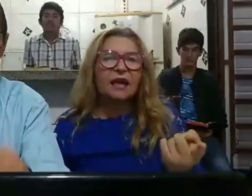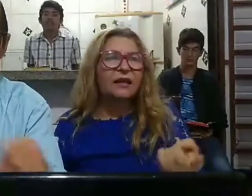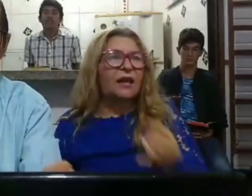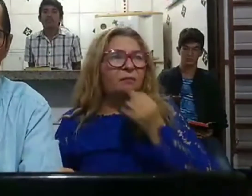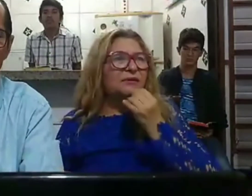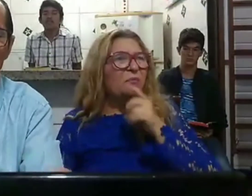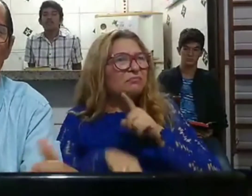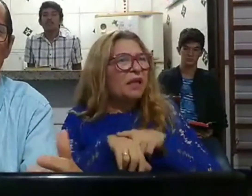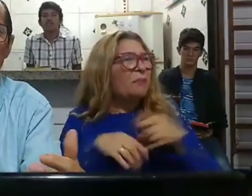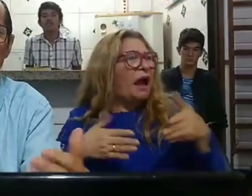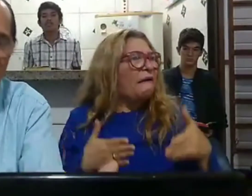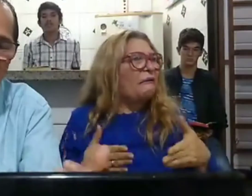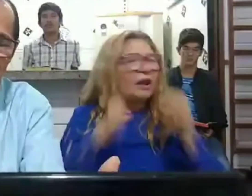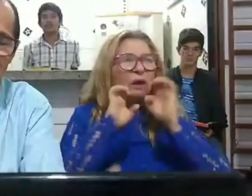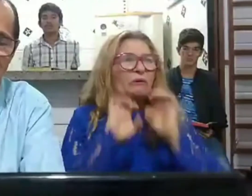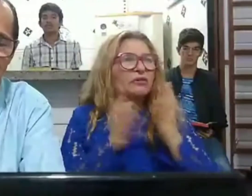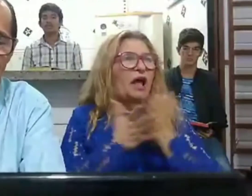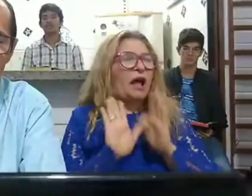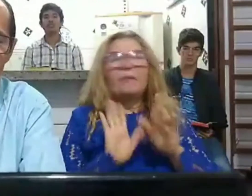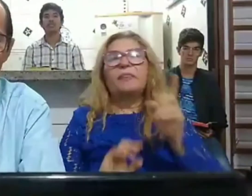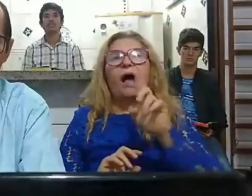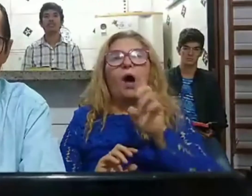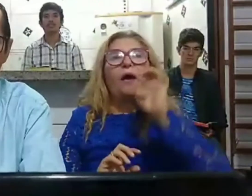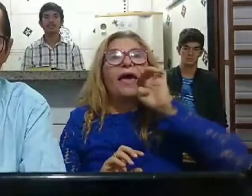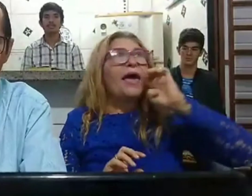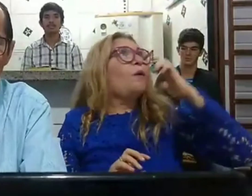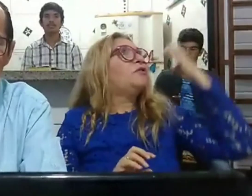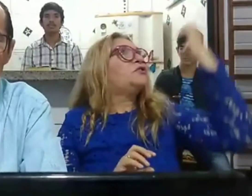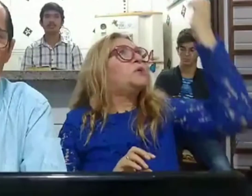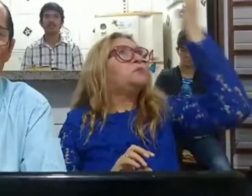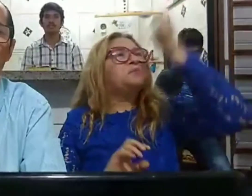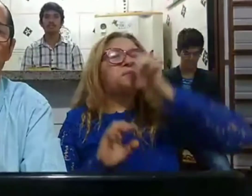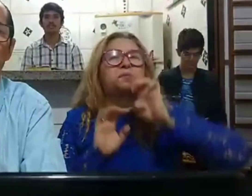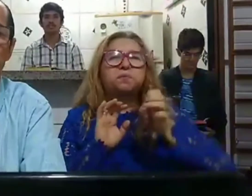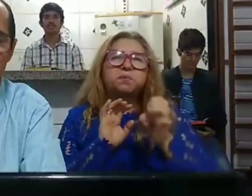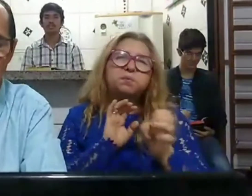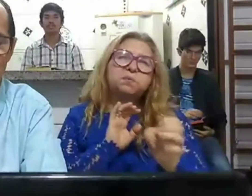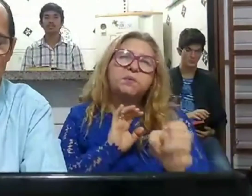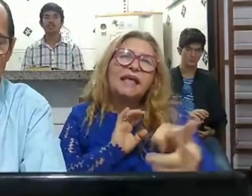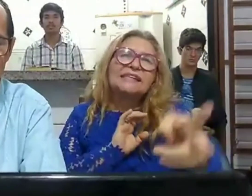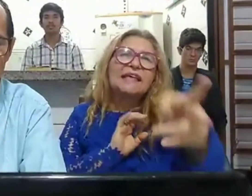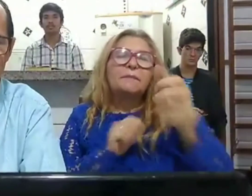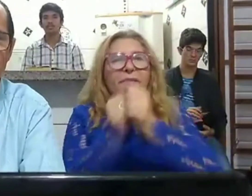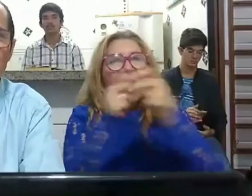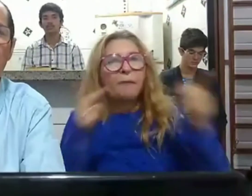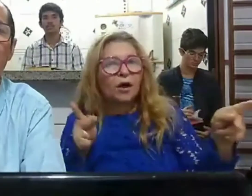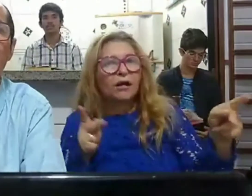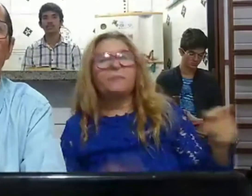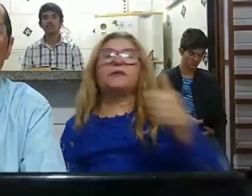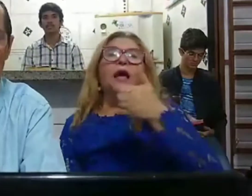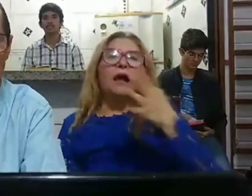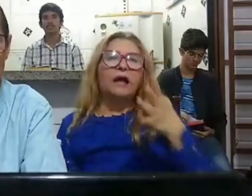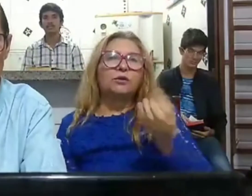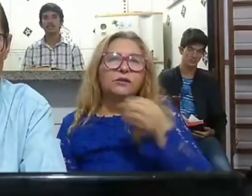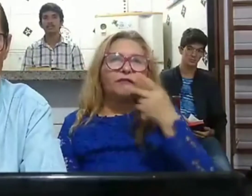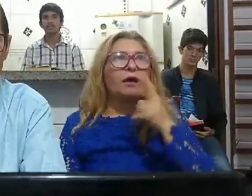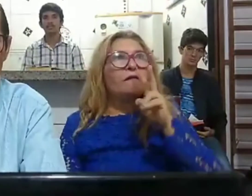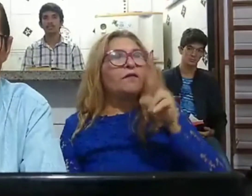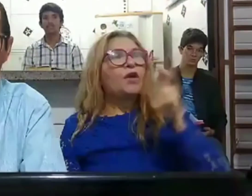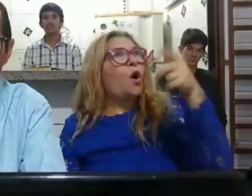daqui, temporário, ele é o Evangelho de Deus, ele é eterno. Apocalipse 14:6 diz: vi outro